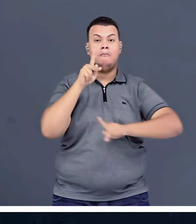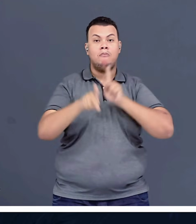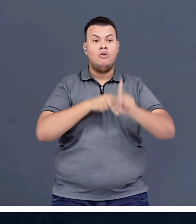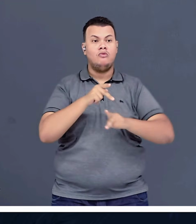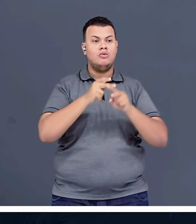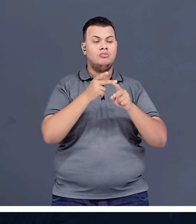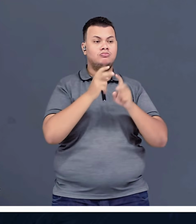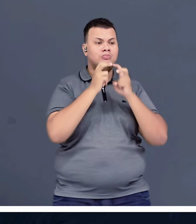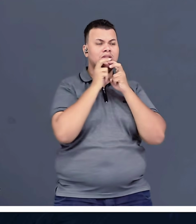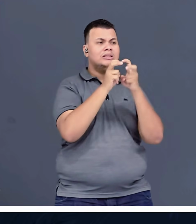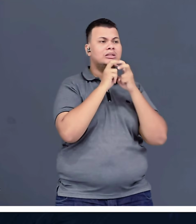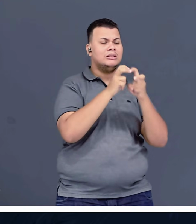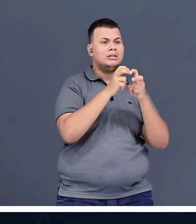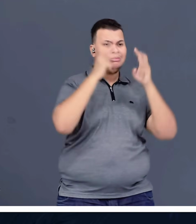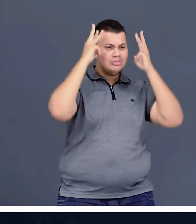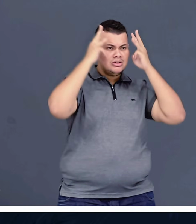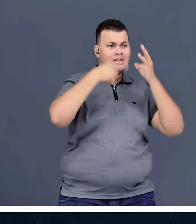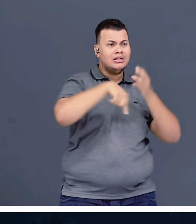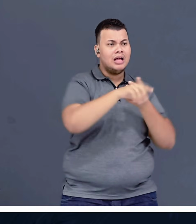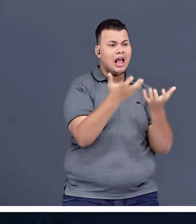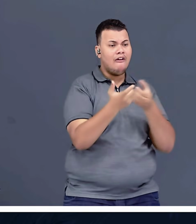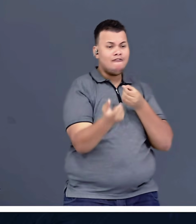a Moisés: deixa a gente voltar.